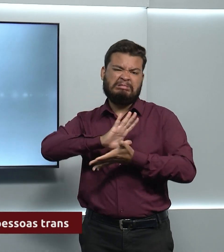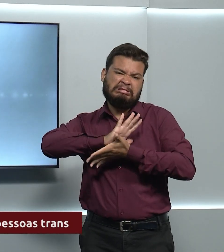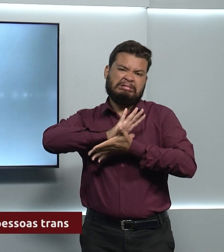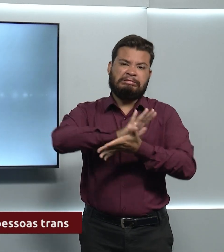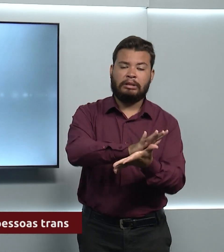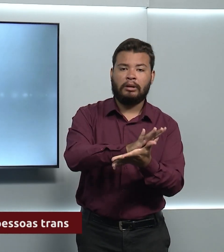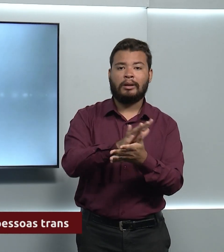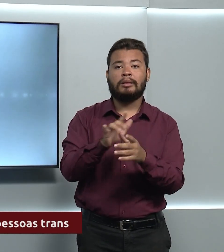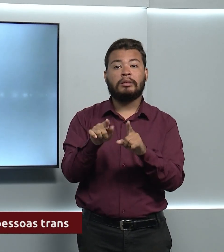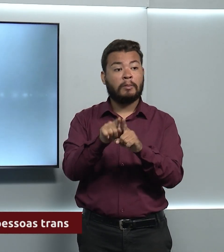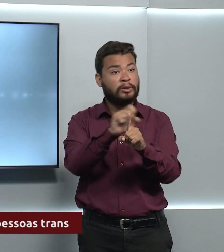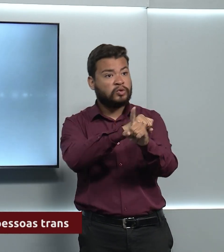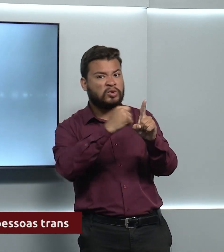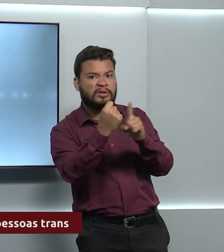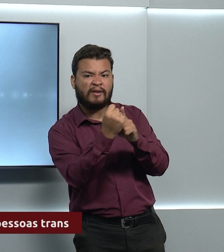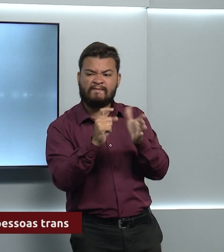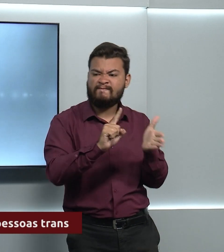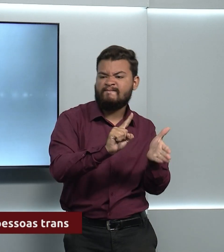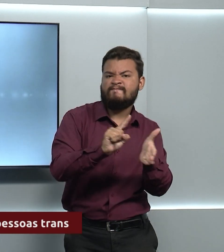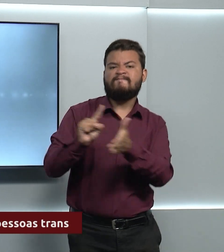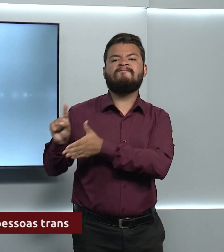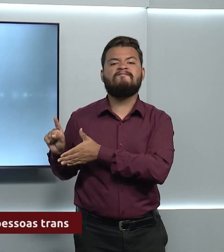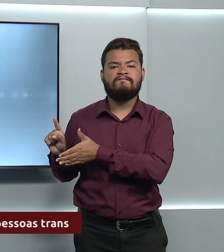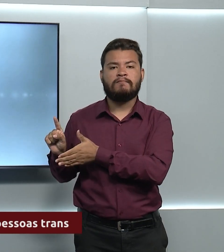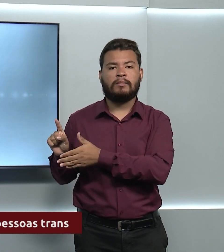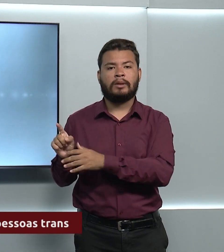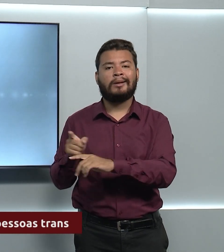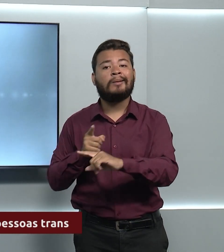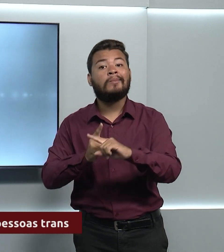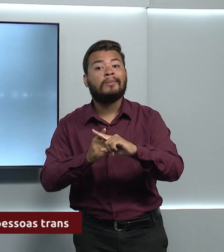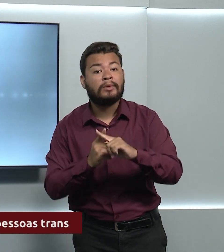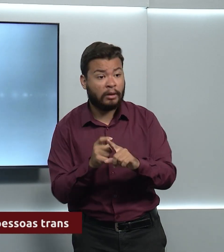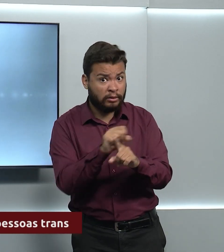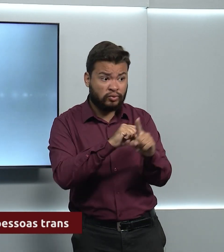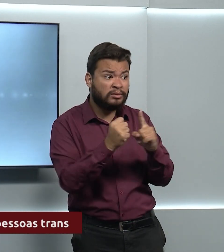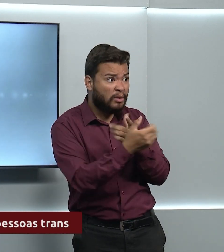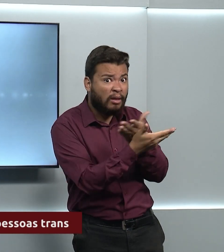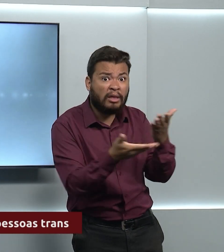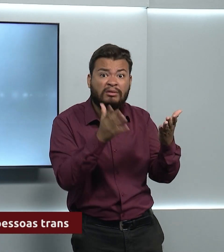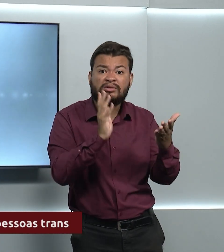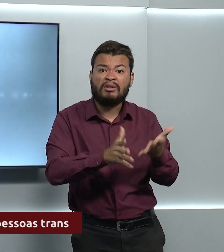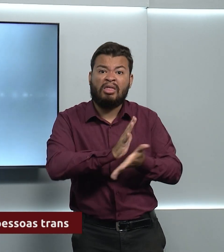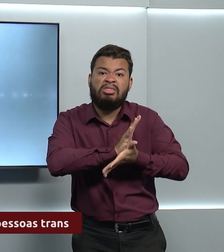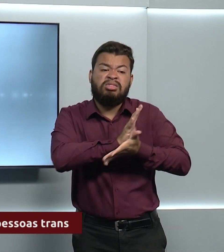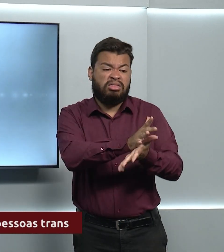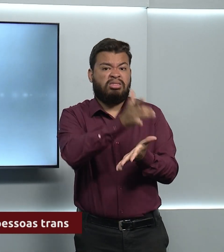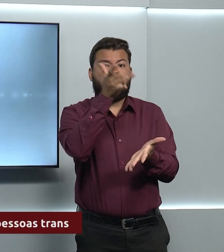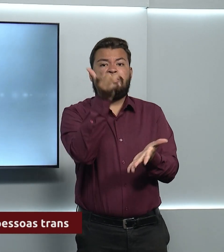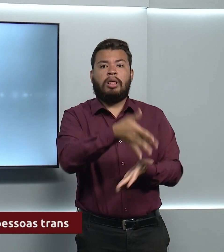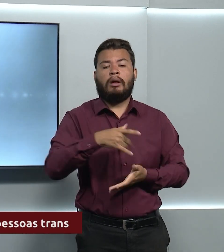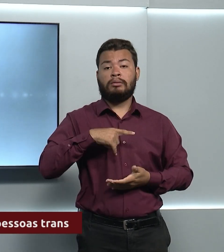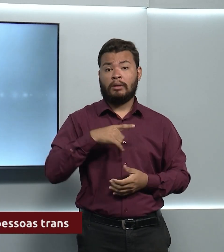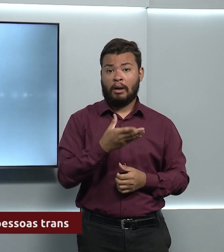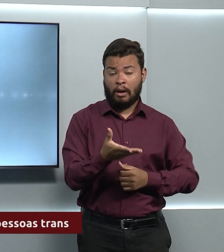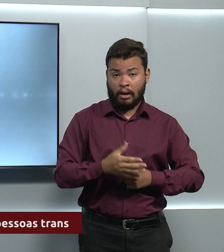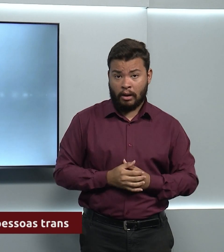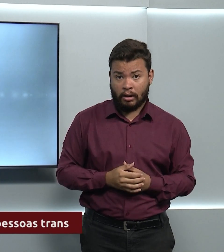na sociedade como um todo, porque a sociedade é de base discriminatória. E as pessoas trans travestis